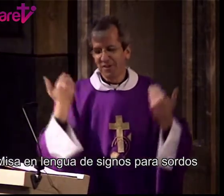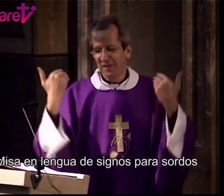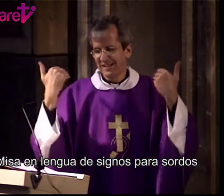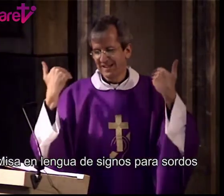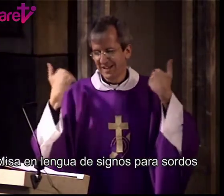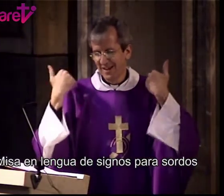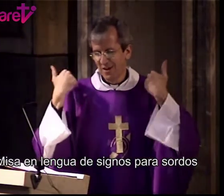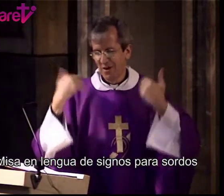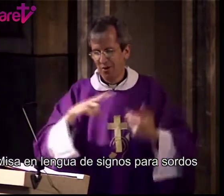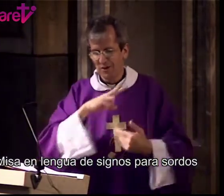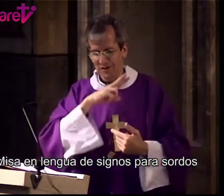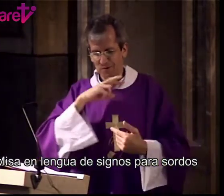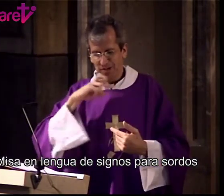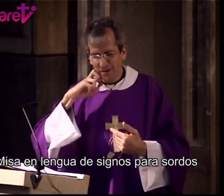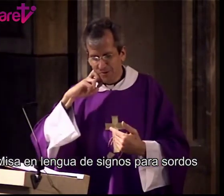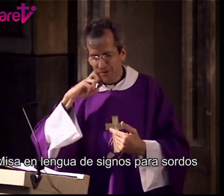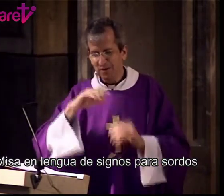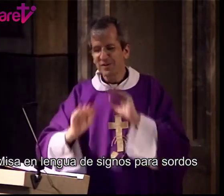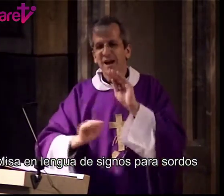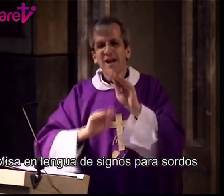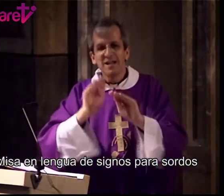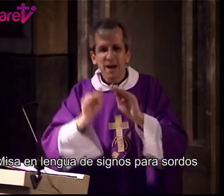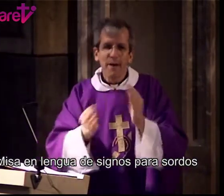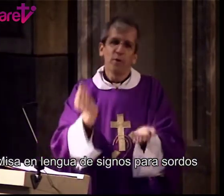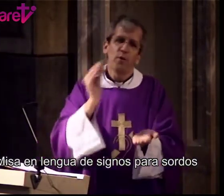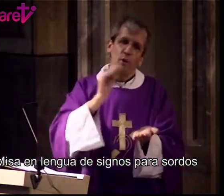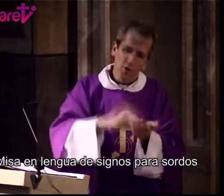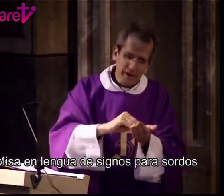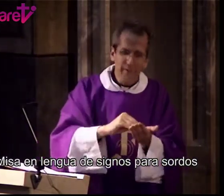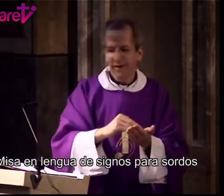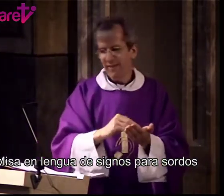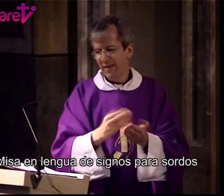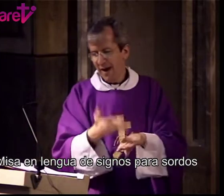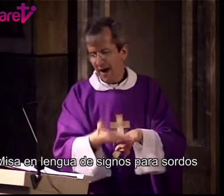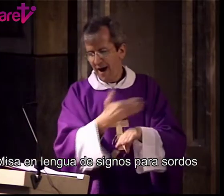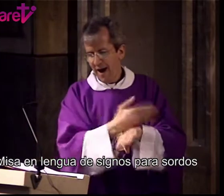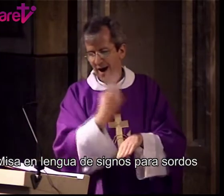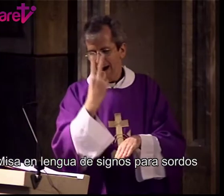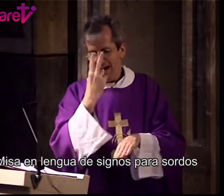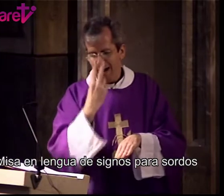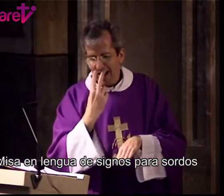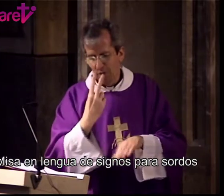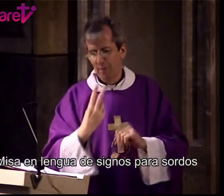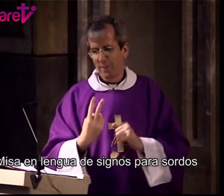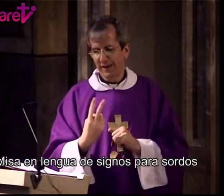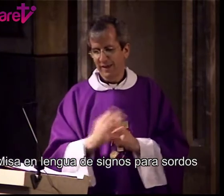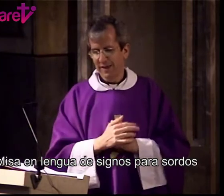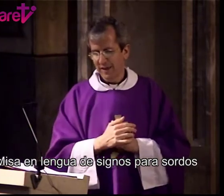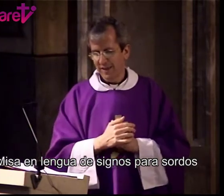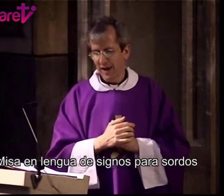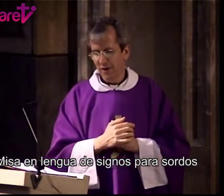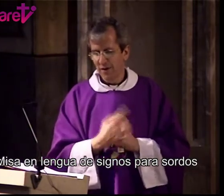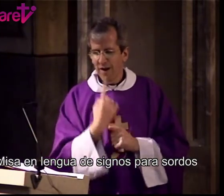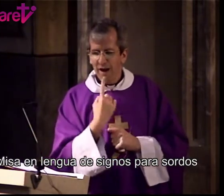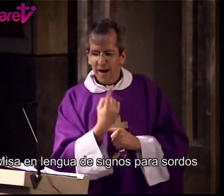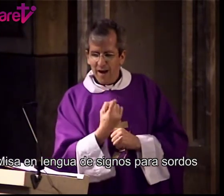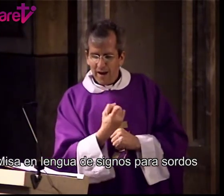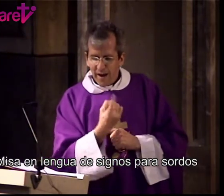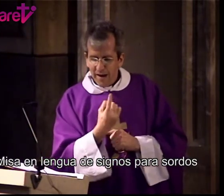Entonces los responsables judíos llamaron otra vez al hombre ciego y le